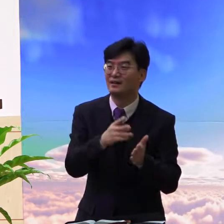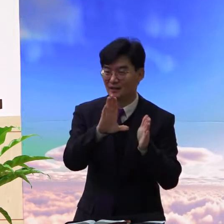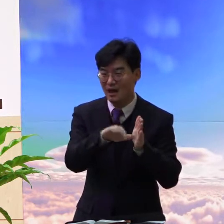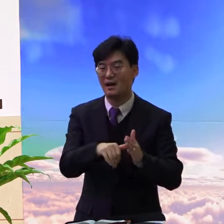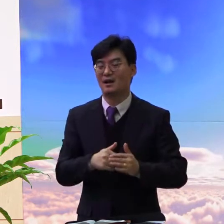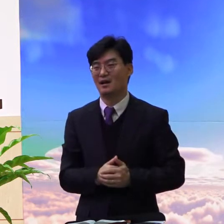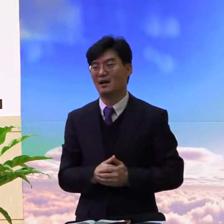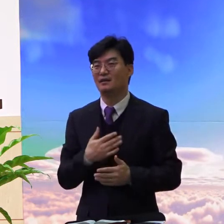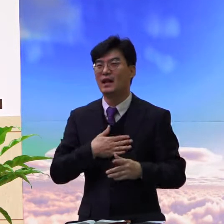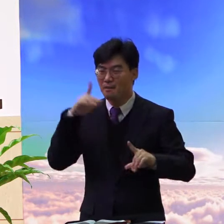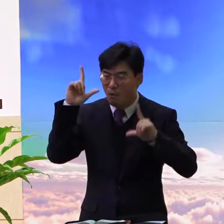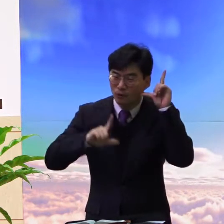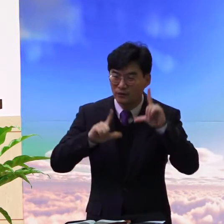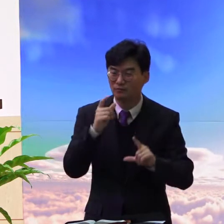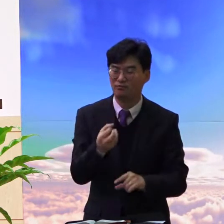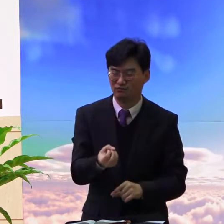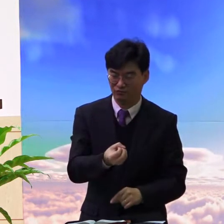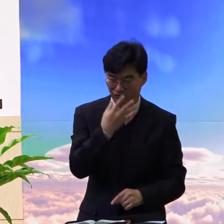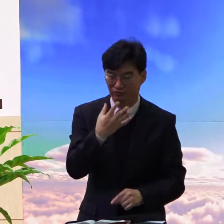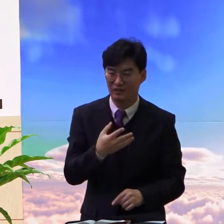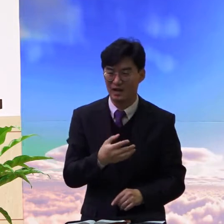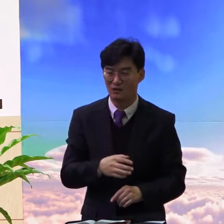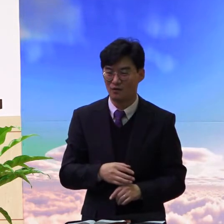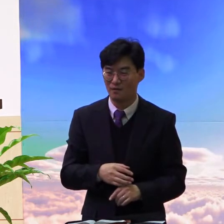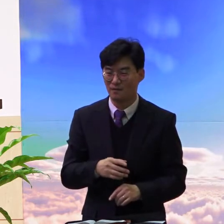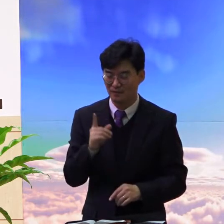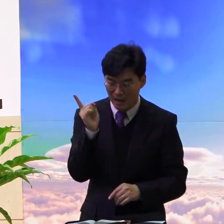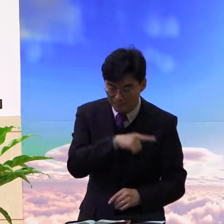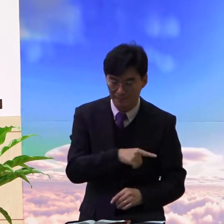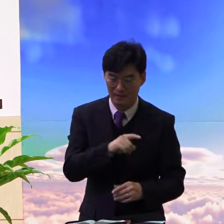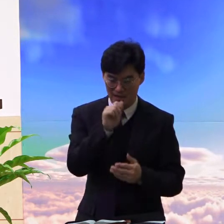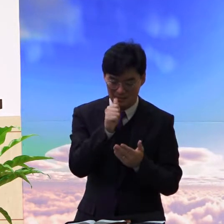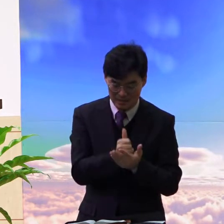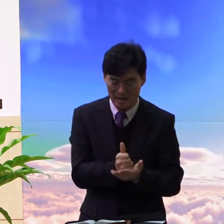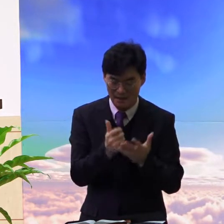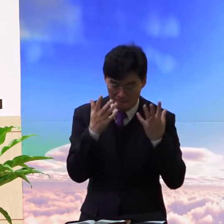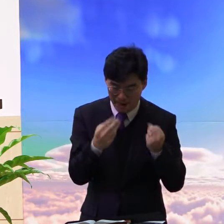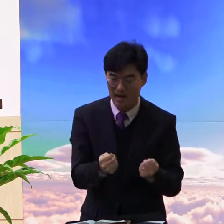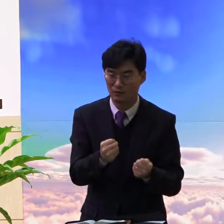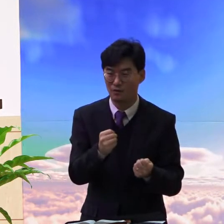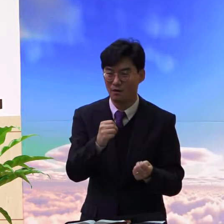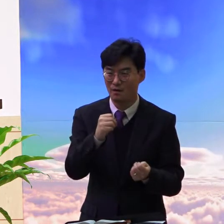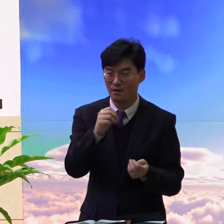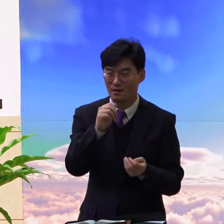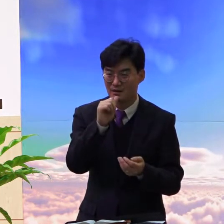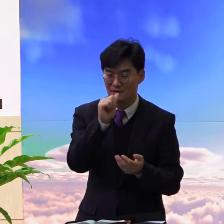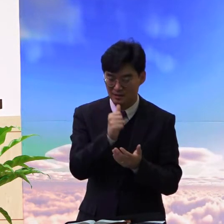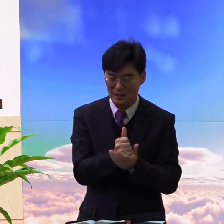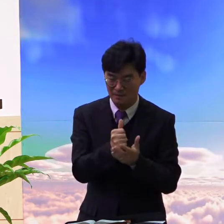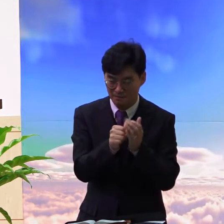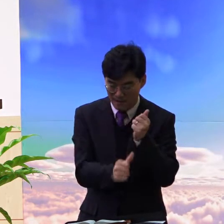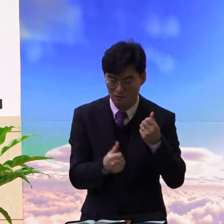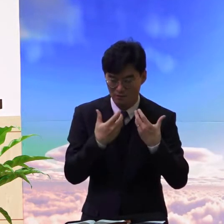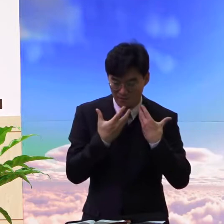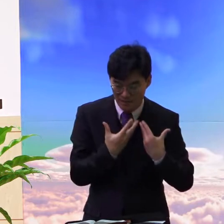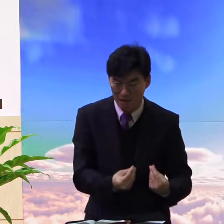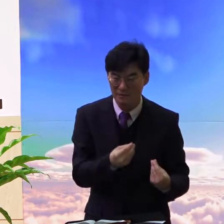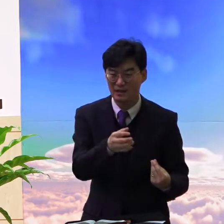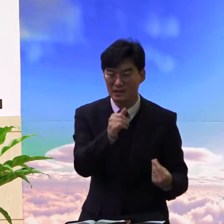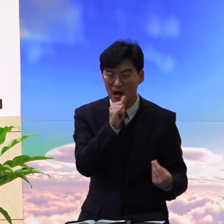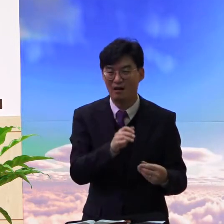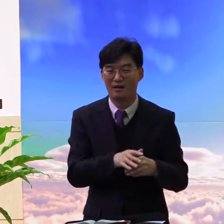모습은 그럴지라도 하나님께서는 나를 위해서 하나님의 계획을 세우시고 새 일을